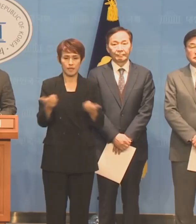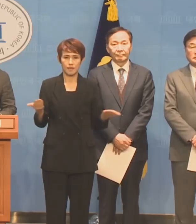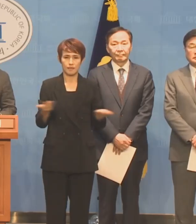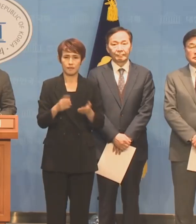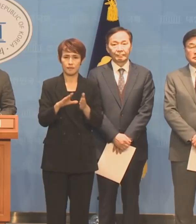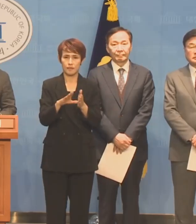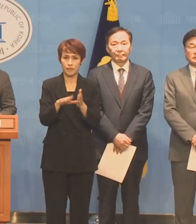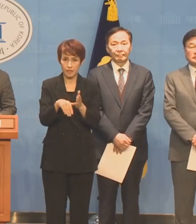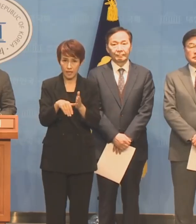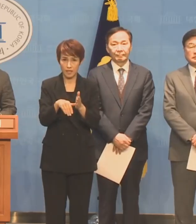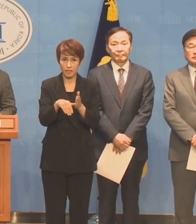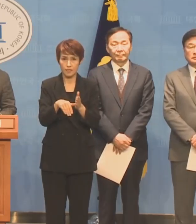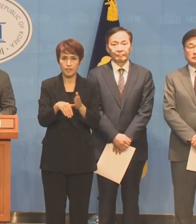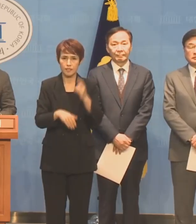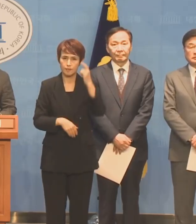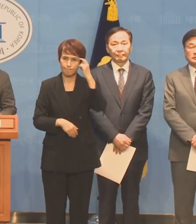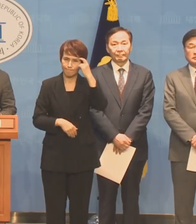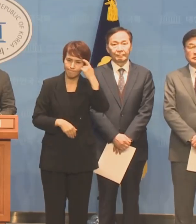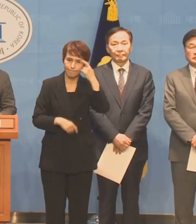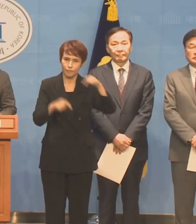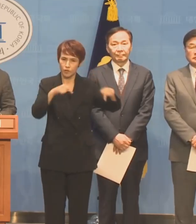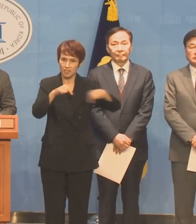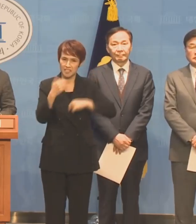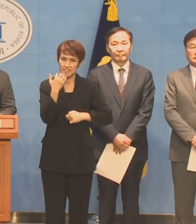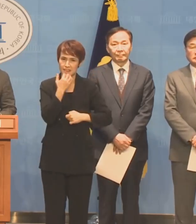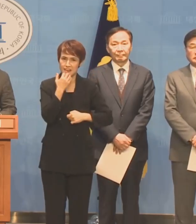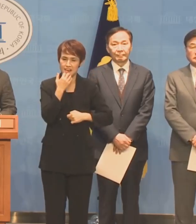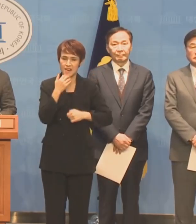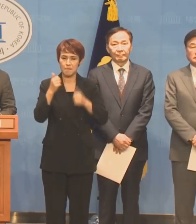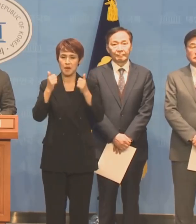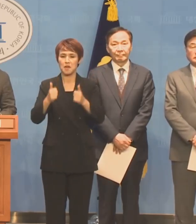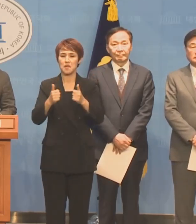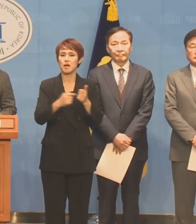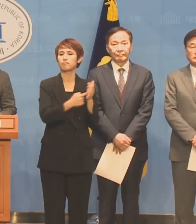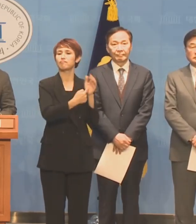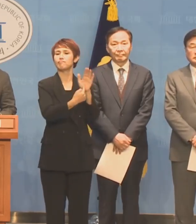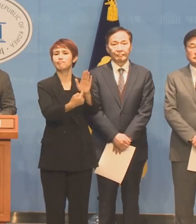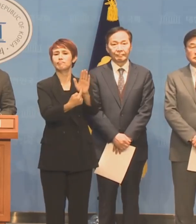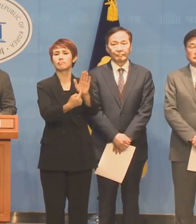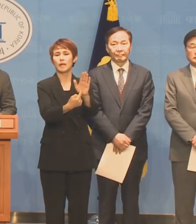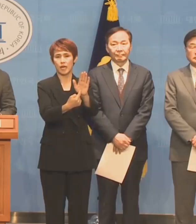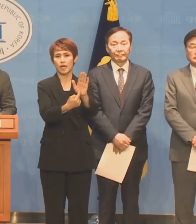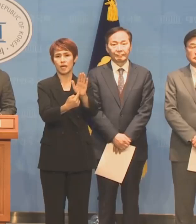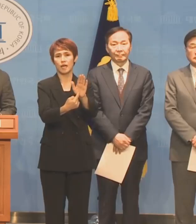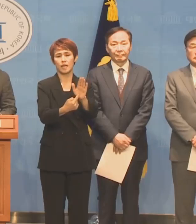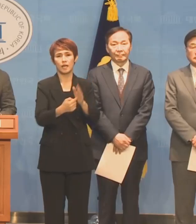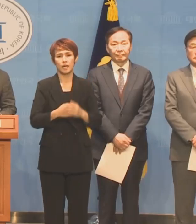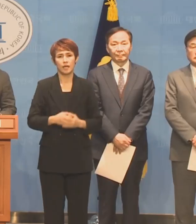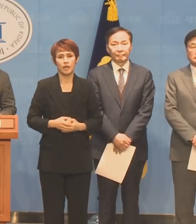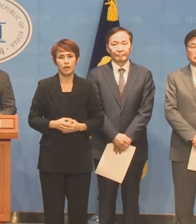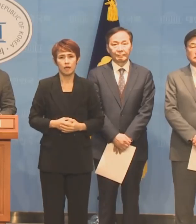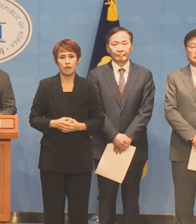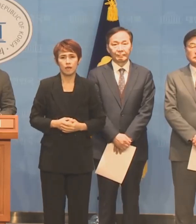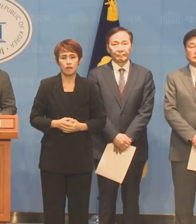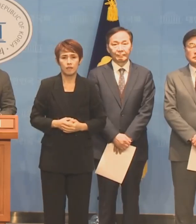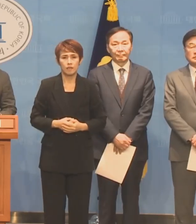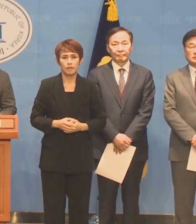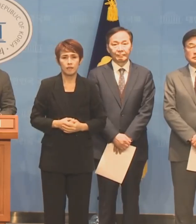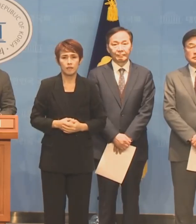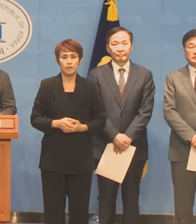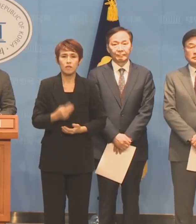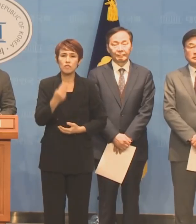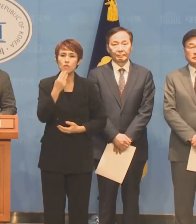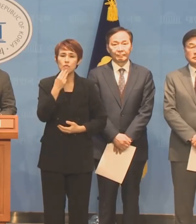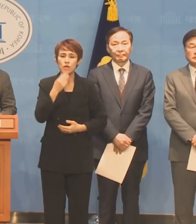재직하면서는 이러한 이념과 정치적 성향을 판결에 노골적으로 드러내기까지 했는데 대표적으로